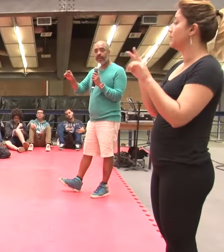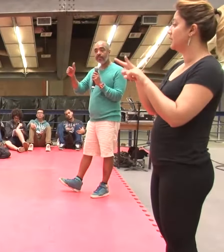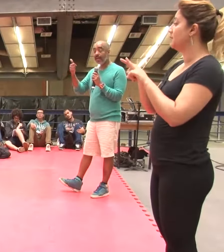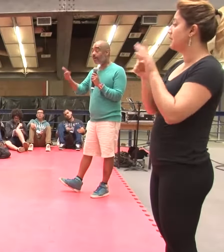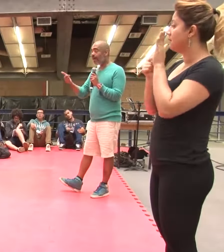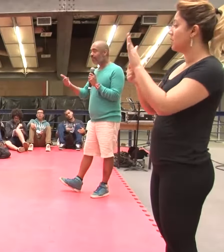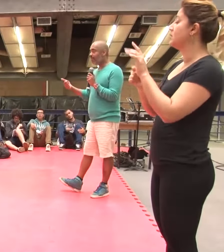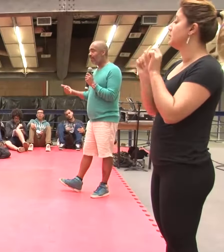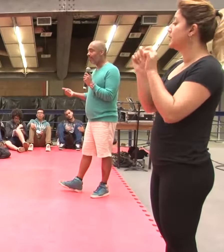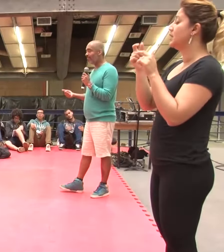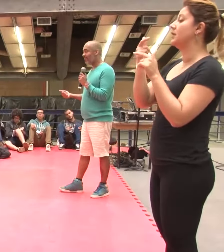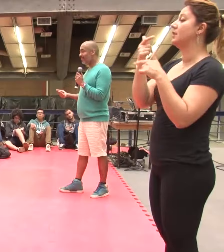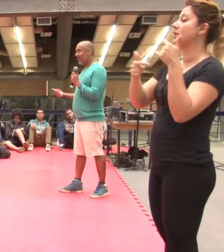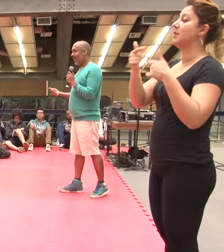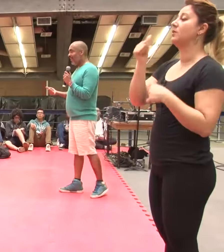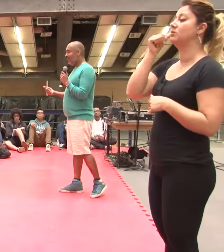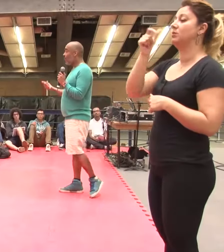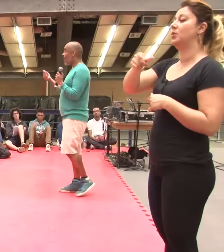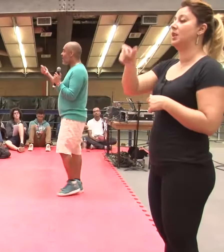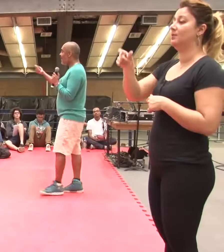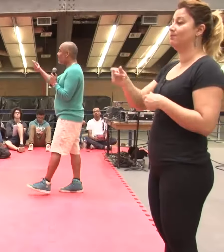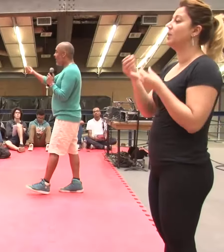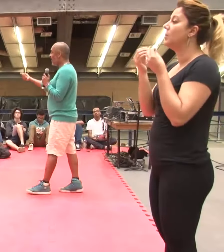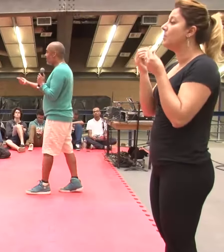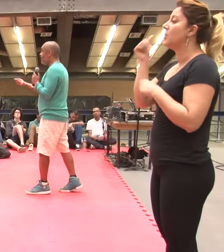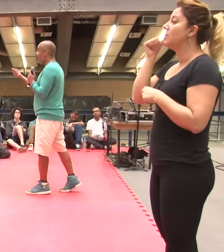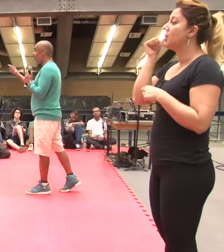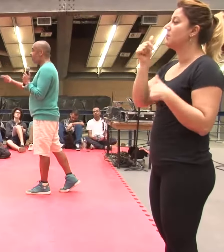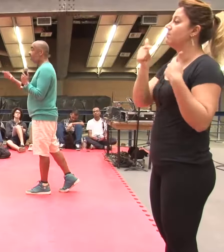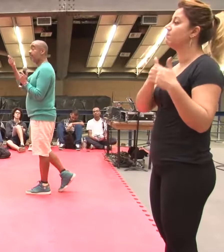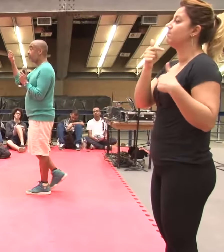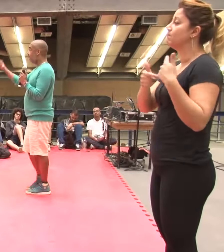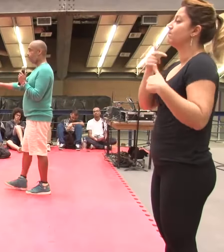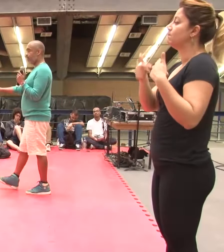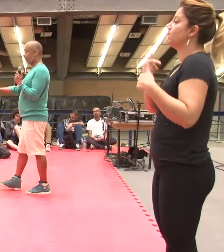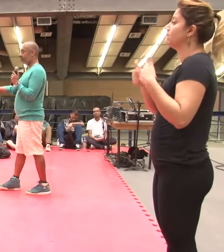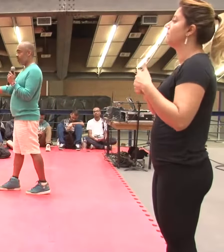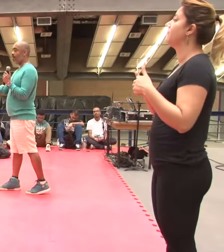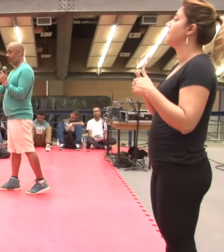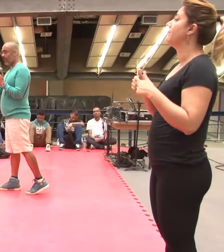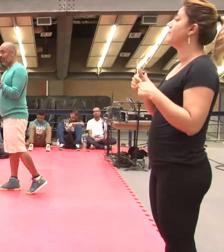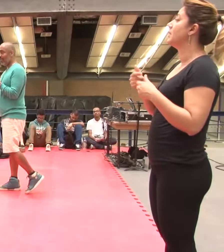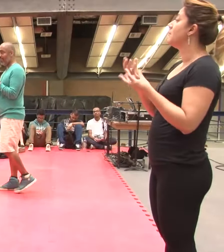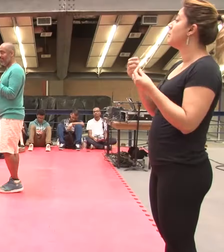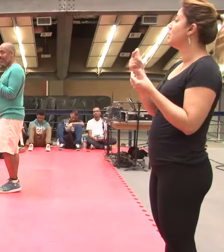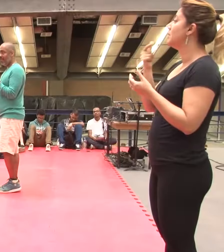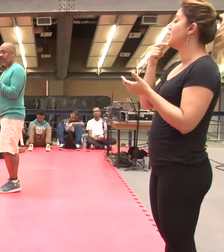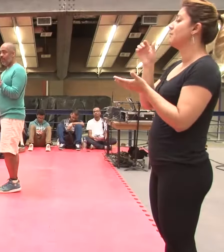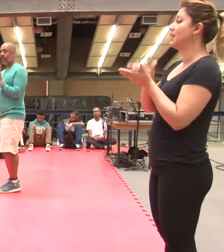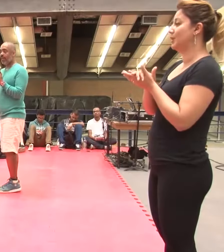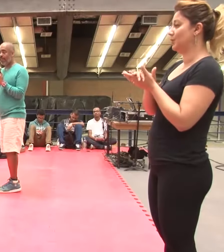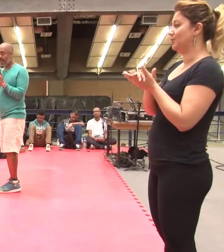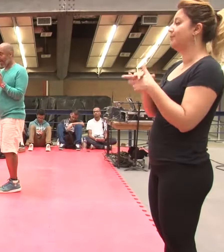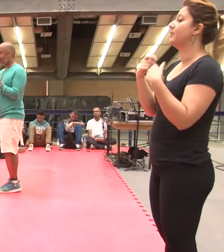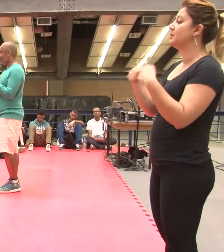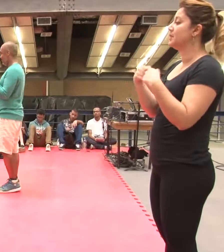também do trabalho feminino, de como é que aquelas mulheres ali, muitas delas não têm esposo, como a mãe de Pombinha, e